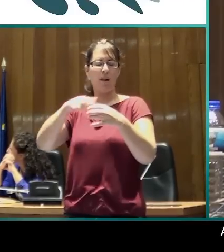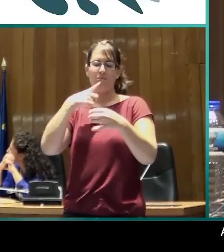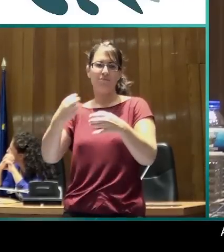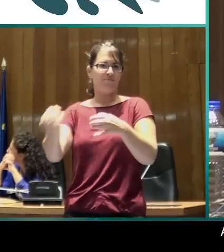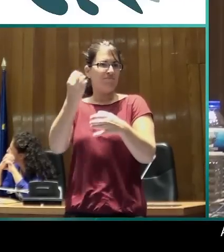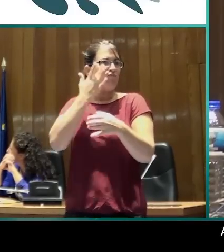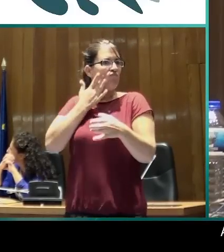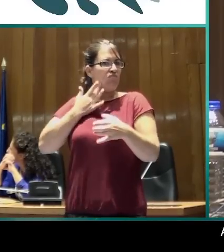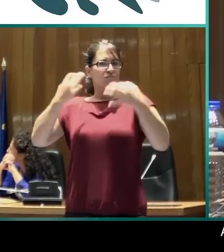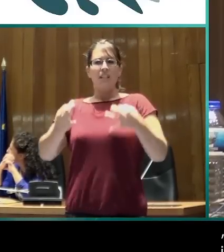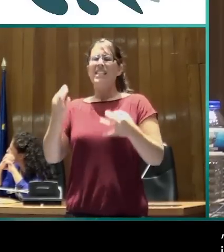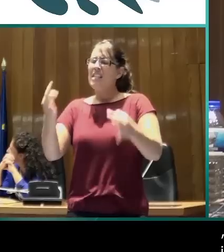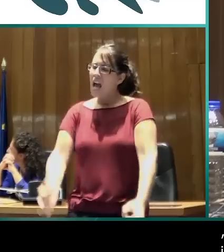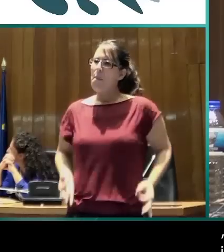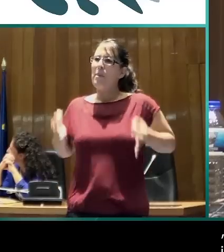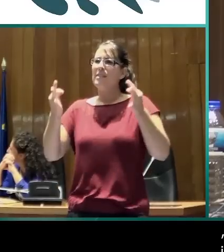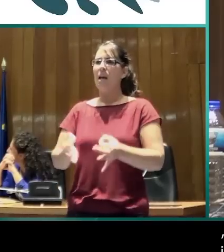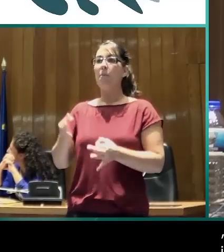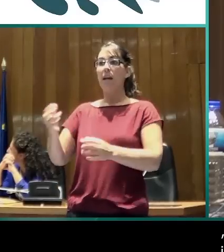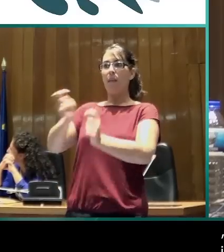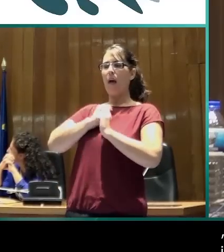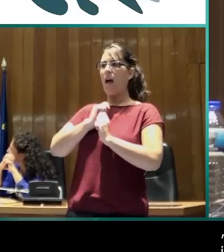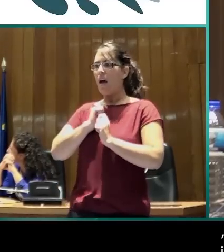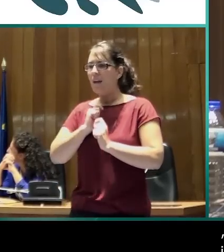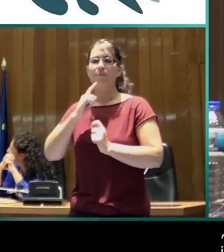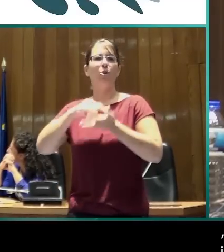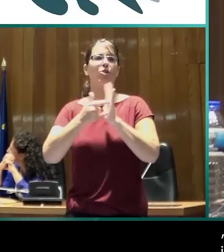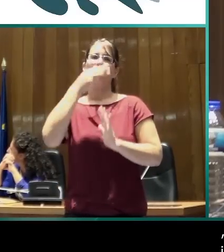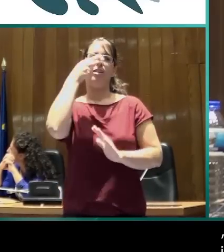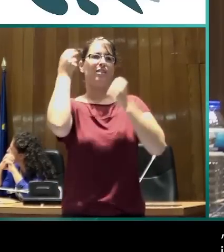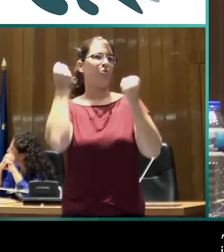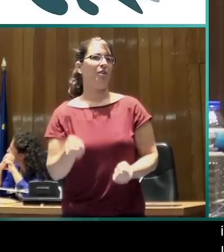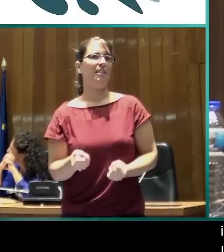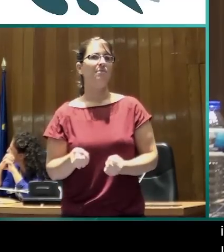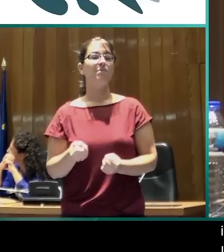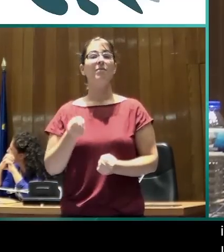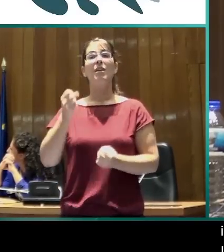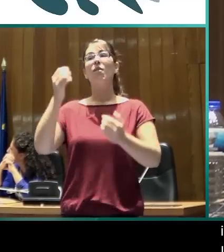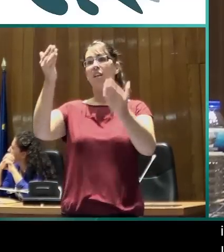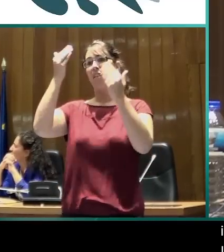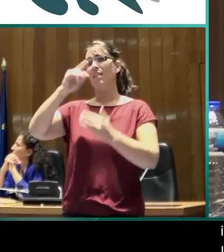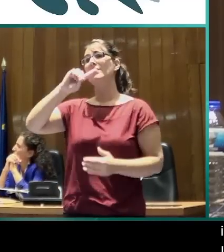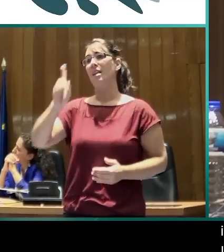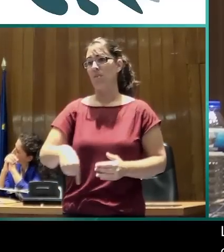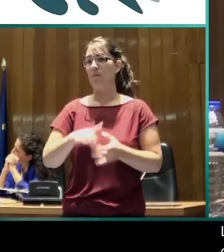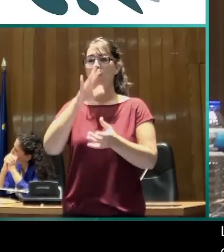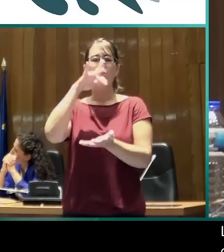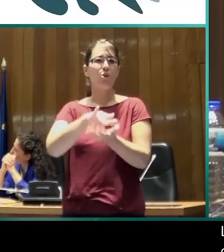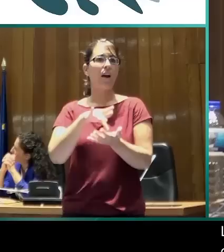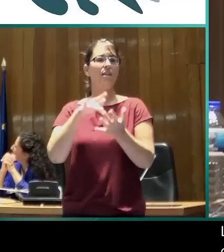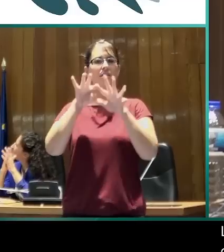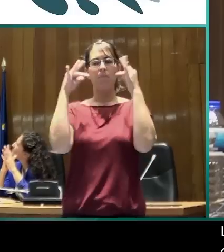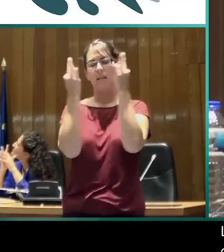sin pararnos comprometen constantemente con interesantes proyectos. Felicidades a más porque, después de dos años celebrando unos modestos